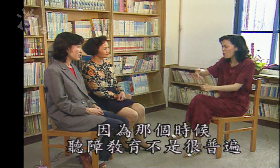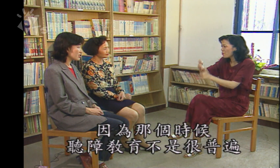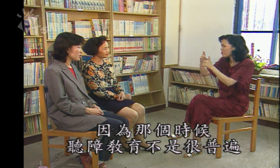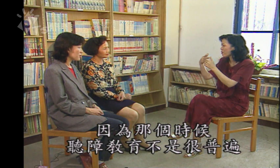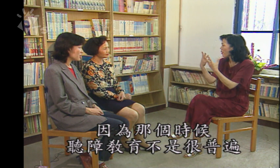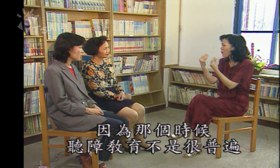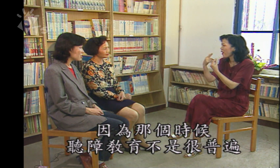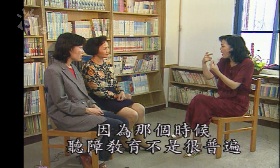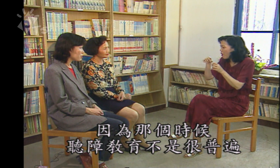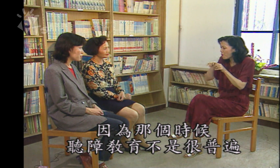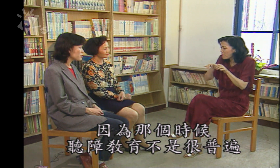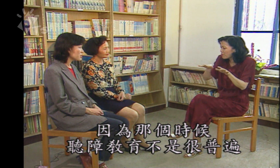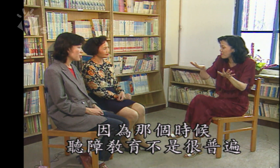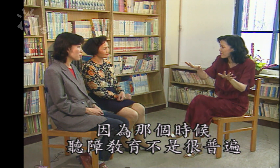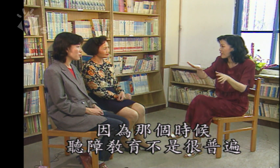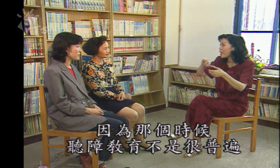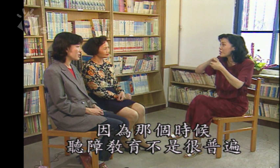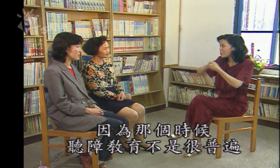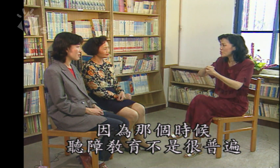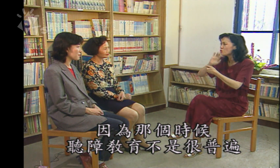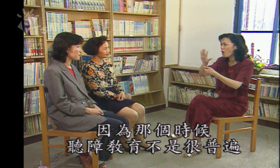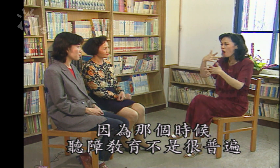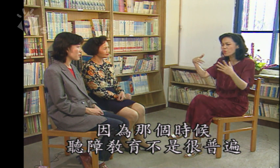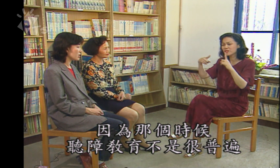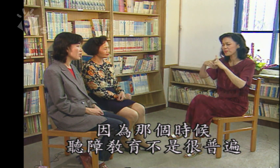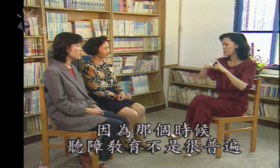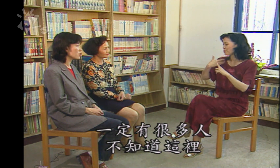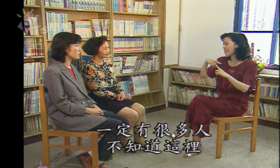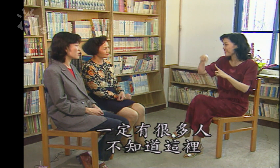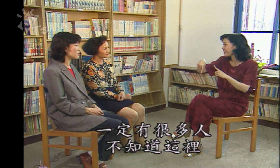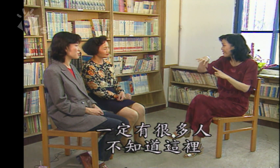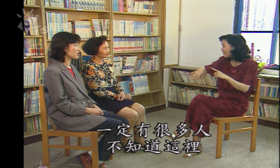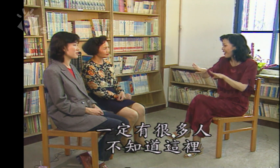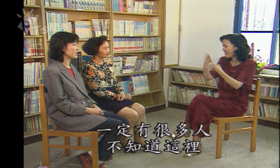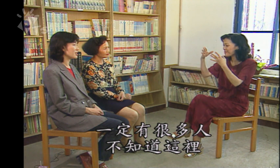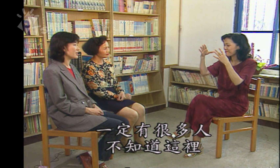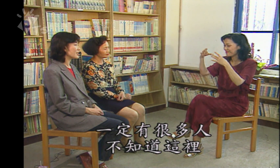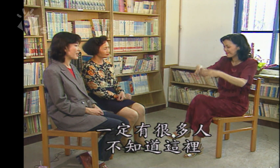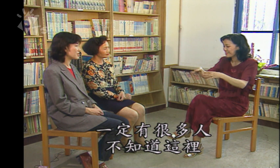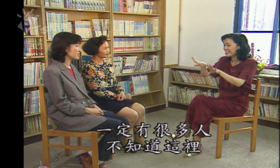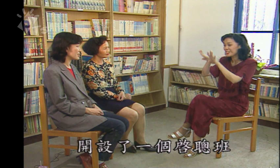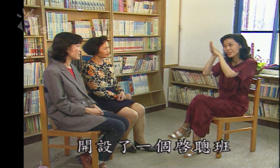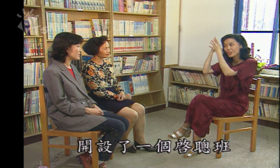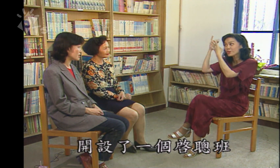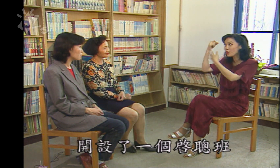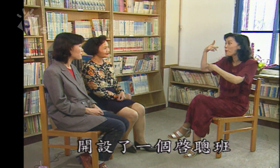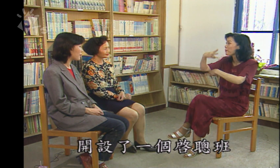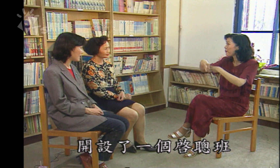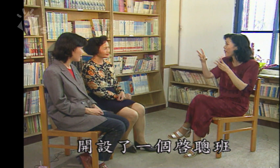时候听障教育不是很普遍，一定有很多人不知道这里开设了一个启聪班，